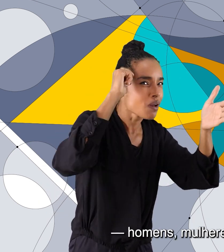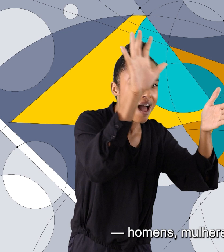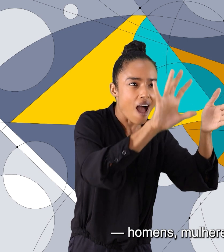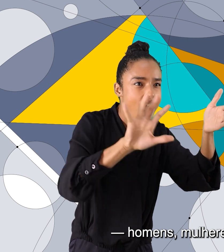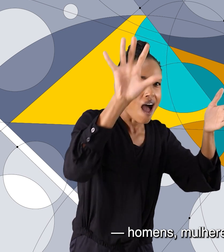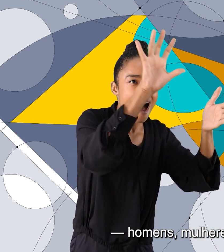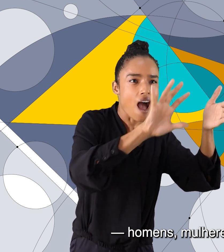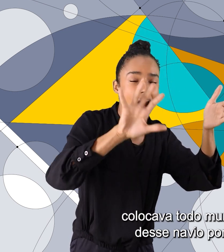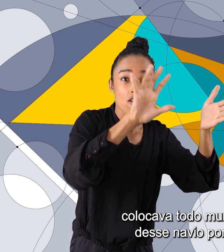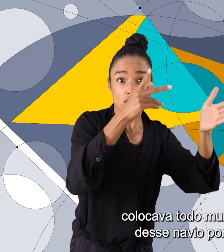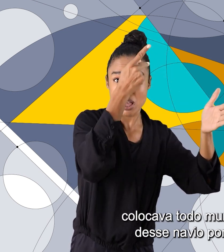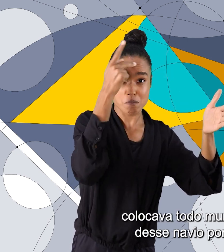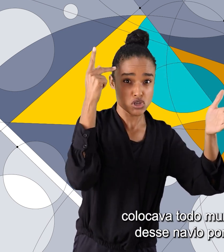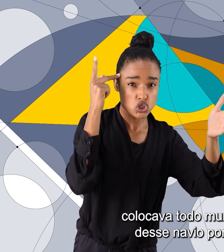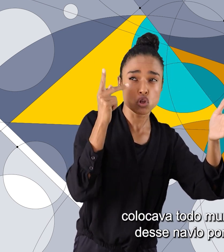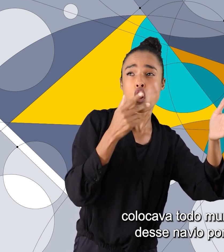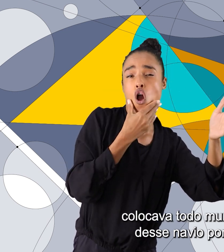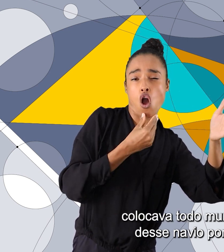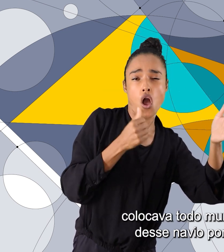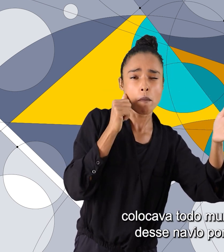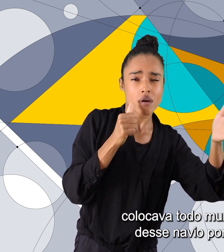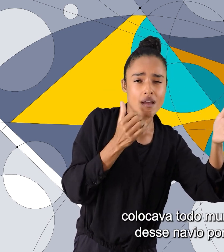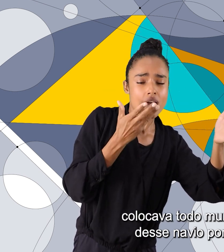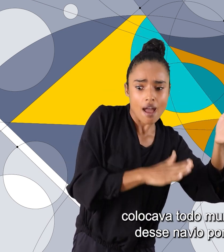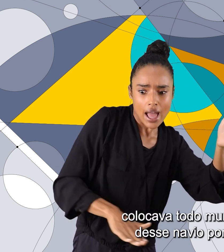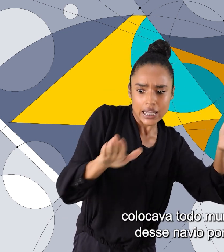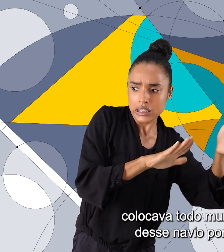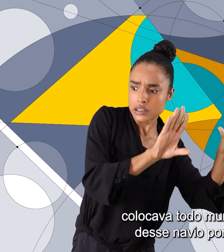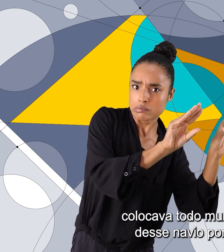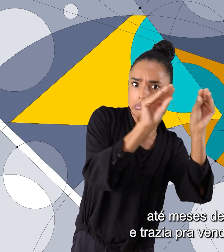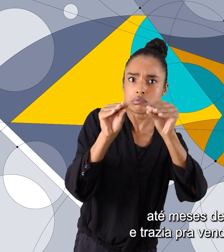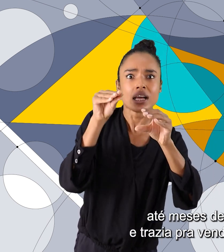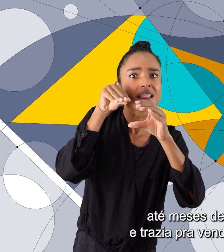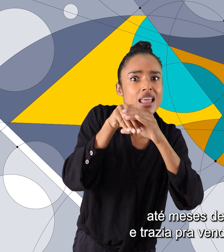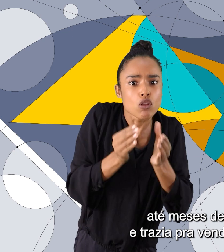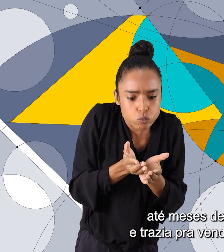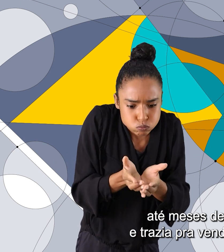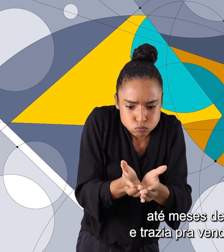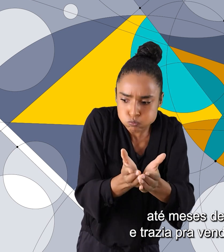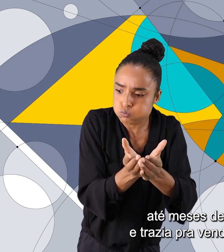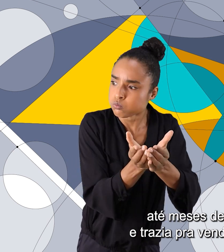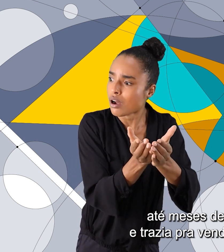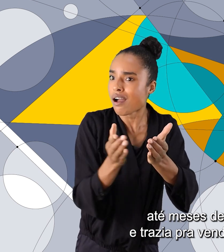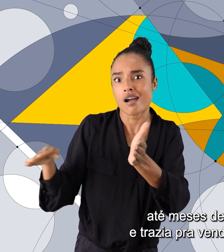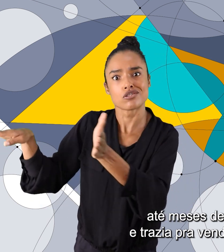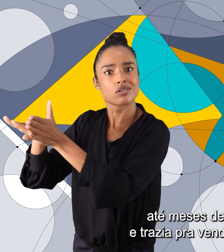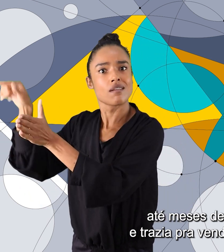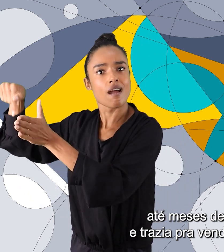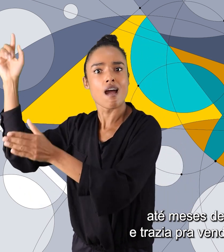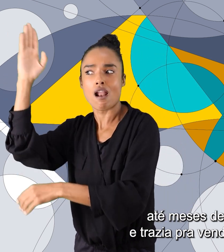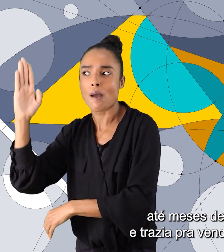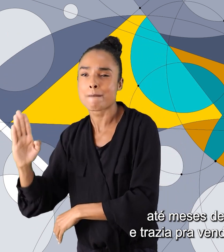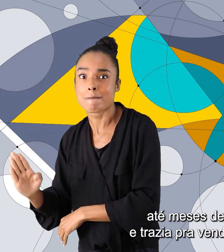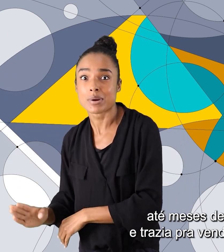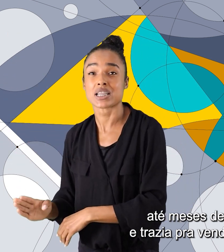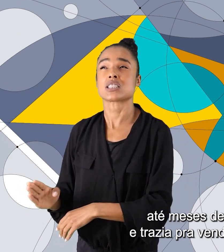mulheres, crianças, colocava todo mundo no porão desse navio por semanas até meses de viagem e trazia para vender